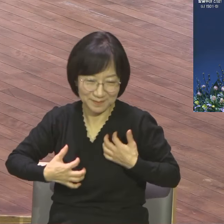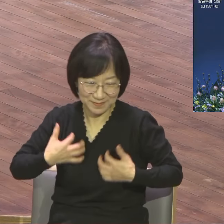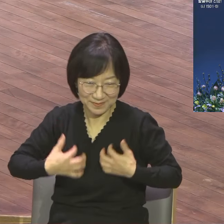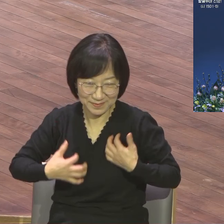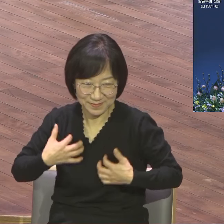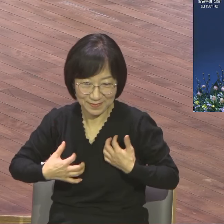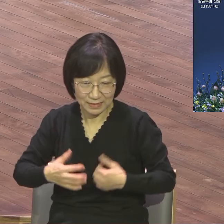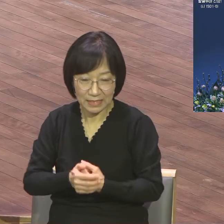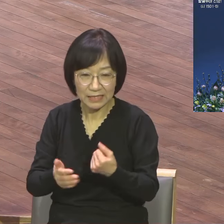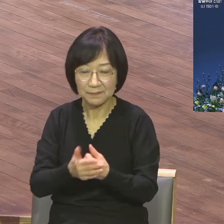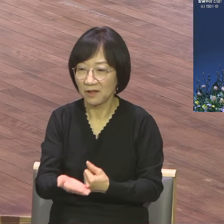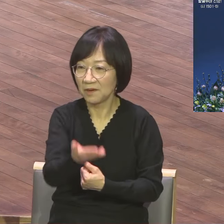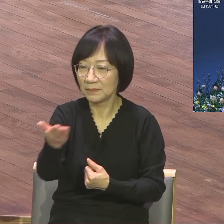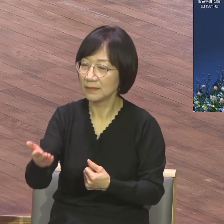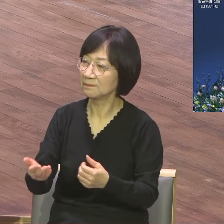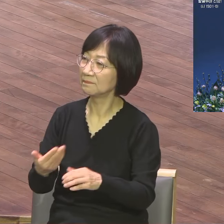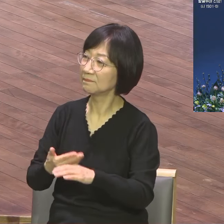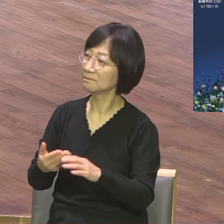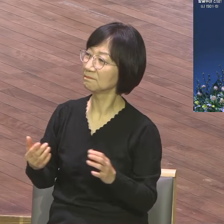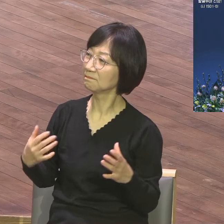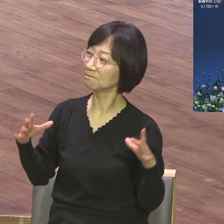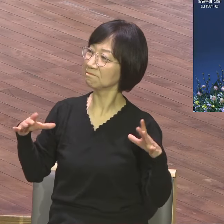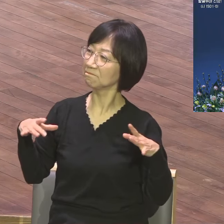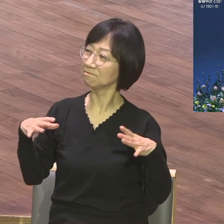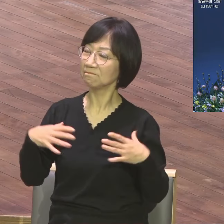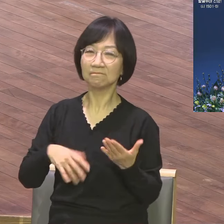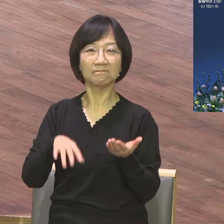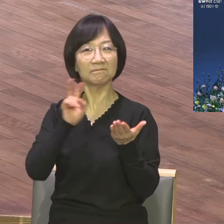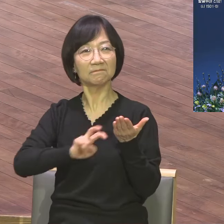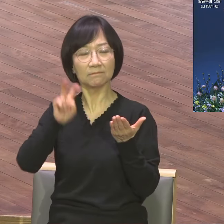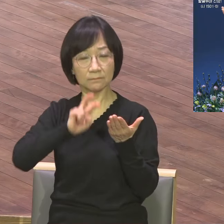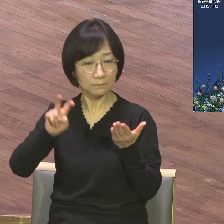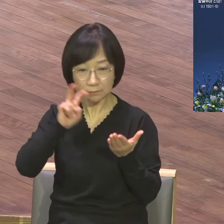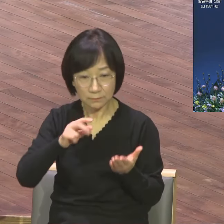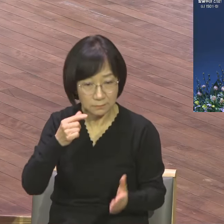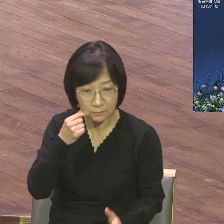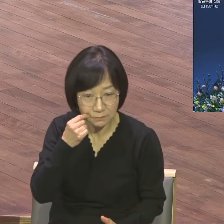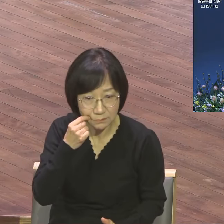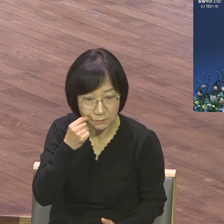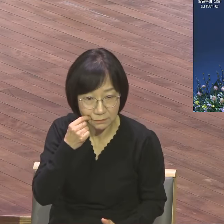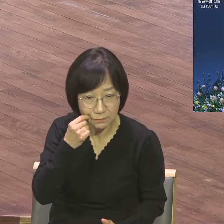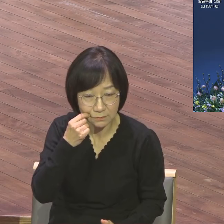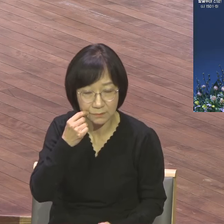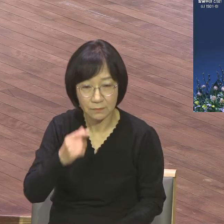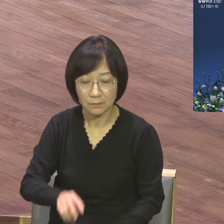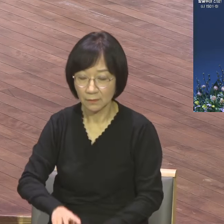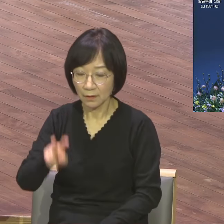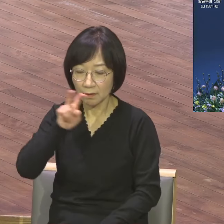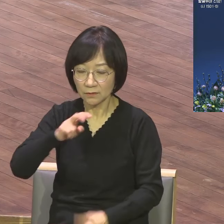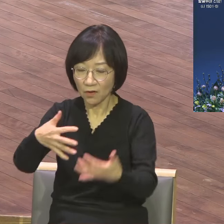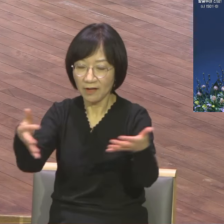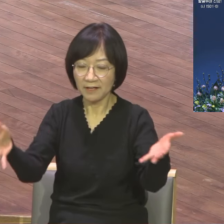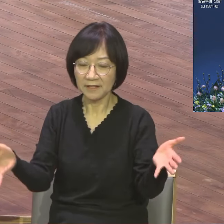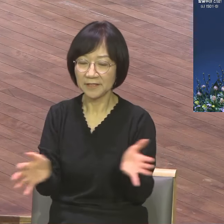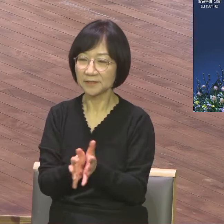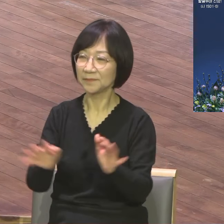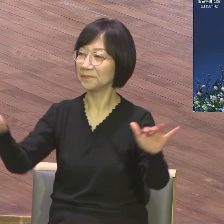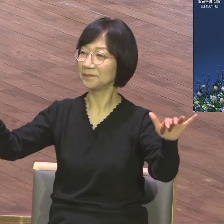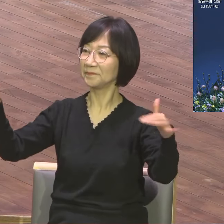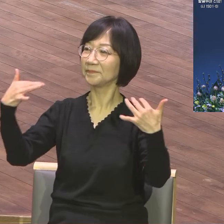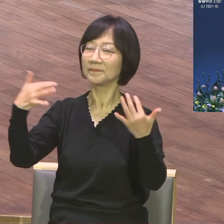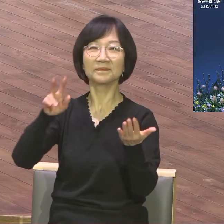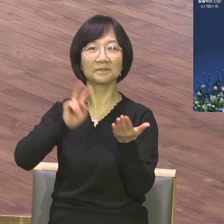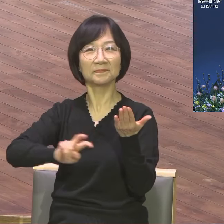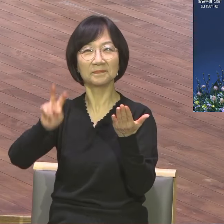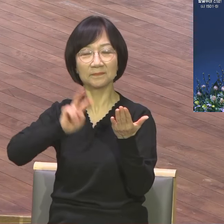사람에게 보이려고 하면 안 돼요. 찬양대 하다가 왜 망하느냐? 하나님께 한 적이 없어. 하나님께 우리 찬양 올려야 되지.